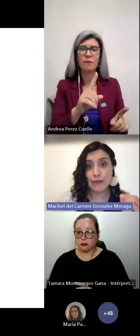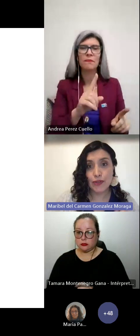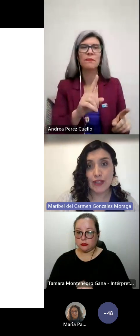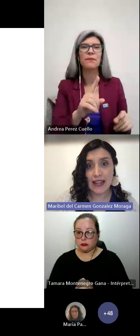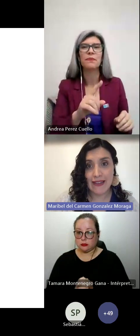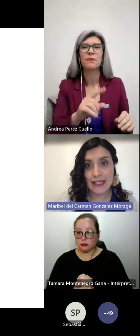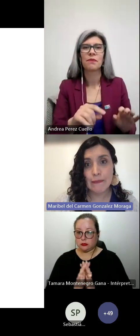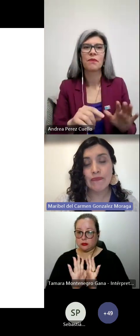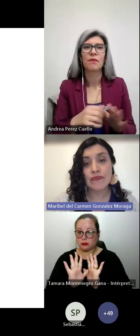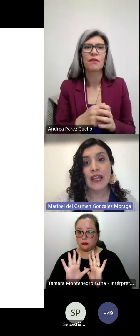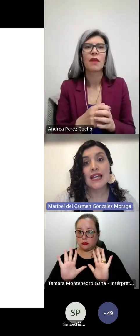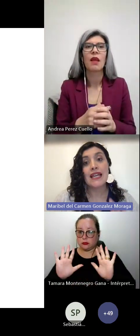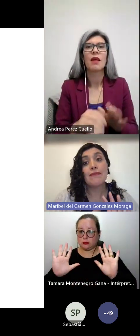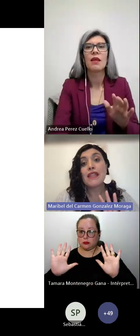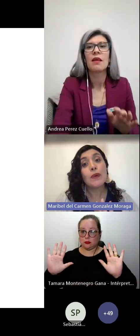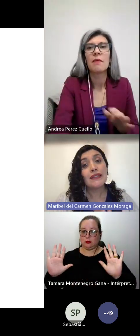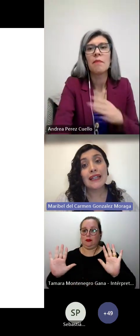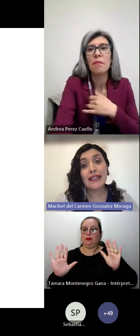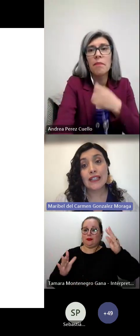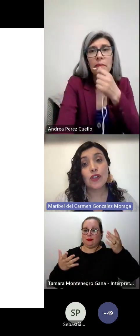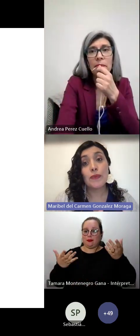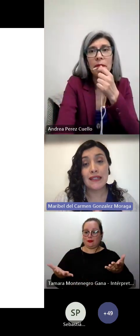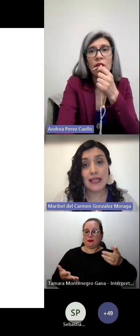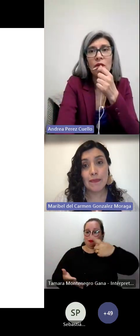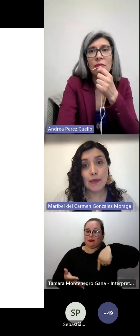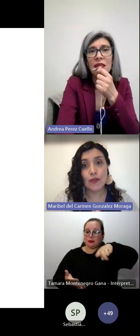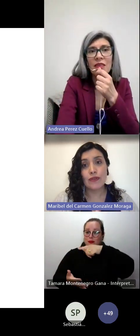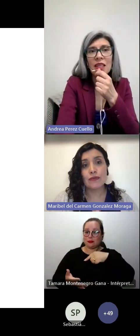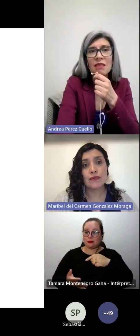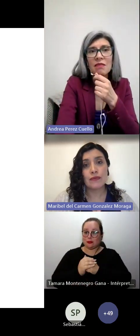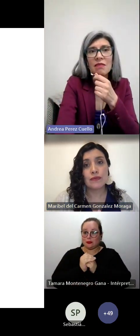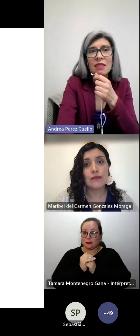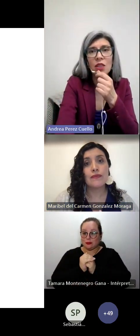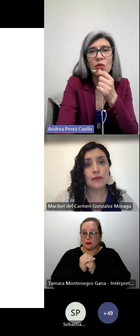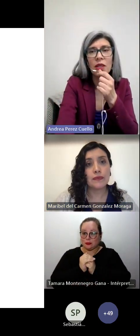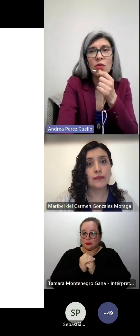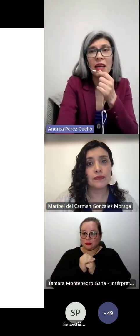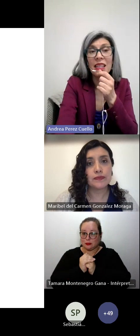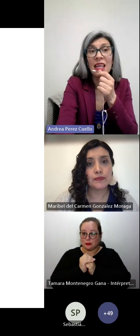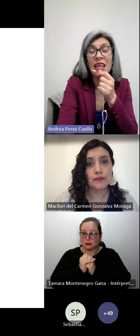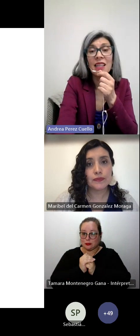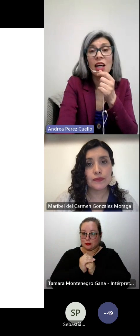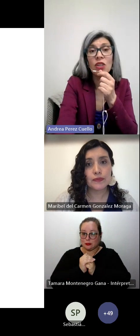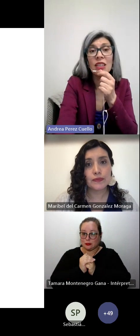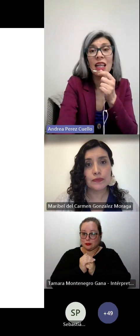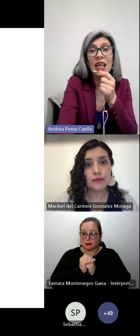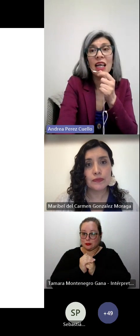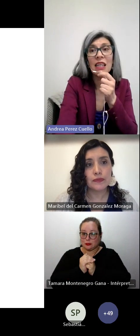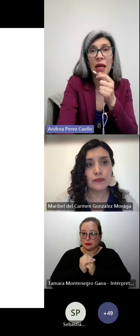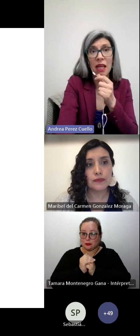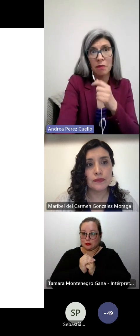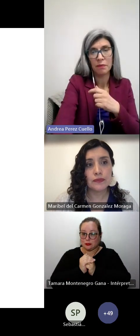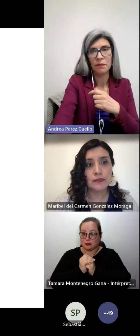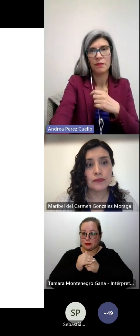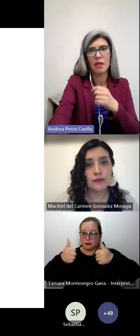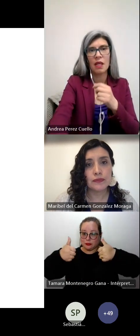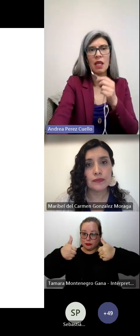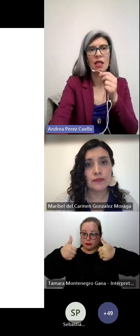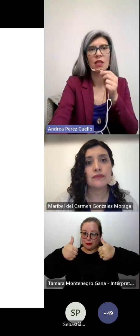y principios a la base. Y me di cuenta que estos Perdón, principios... Maribel, disculpa. Ella está conectada a